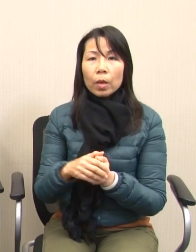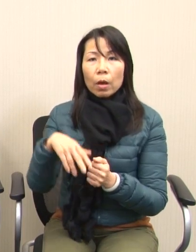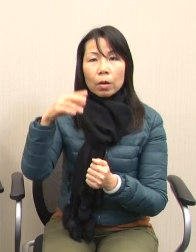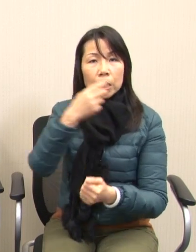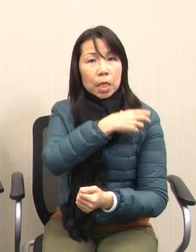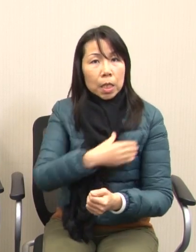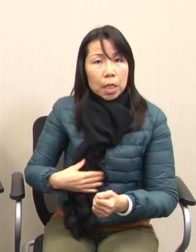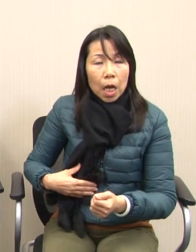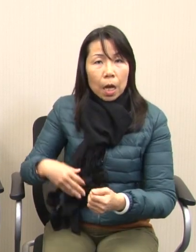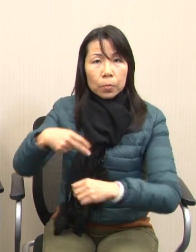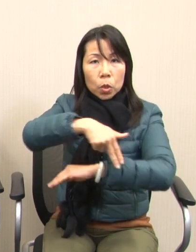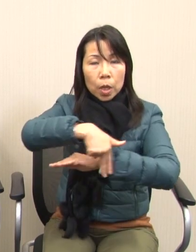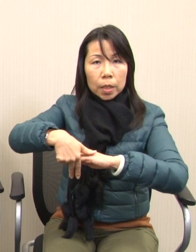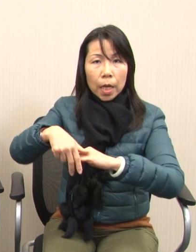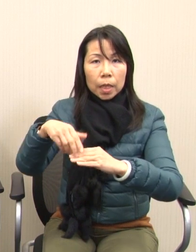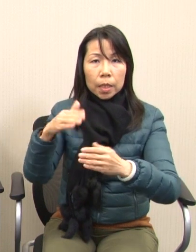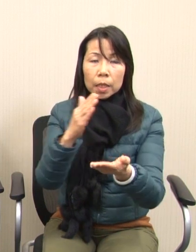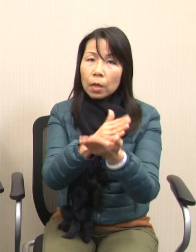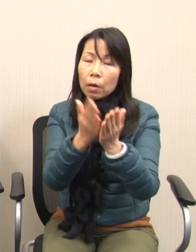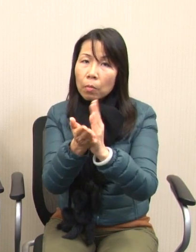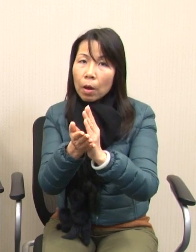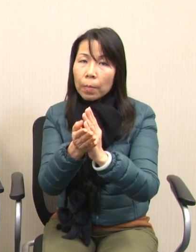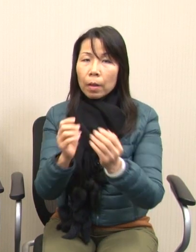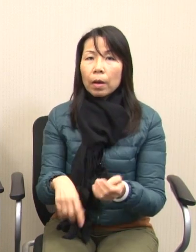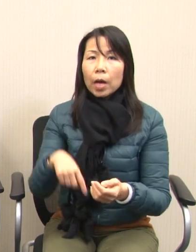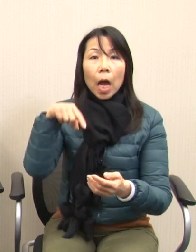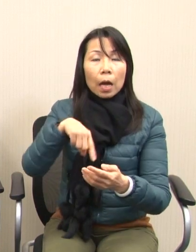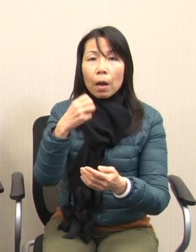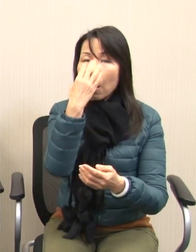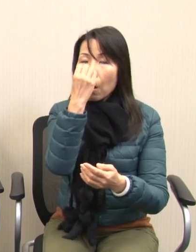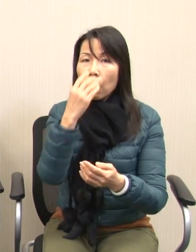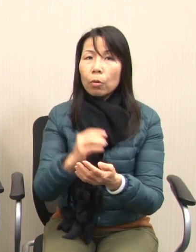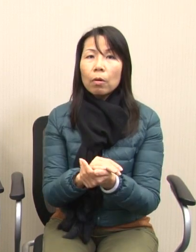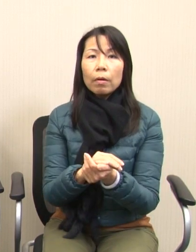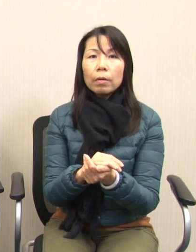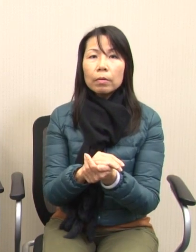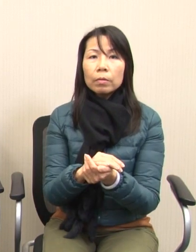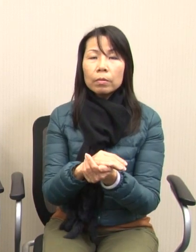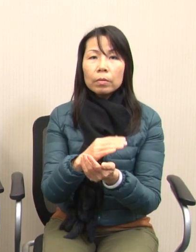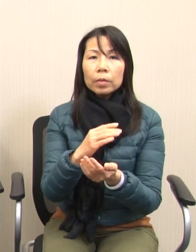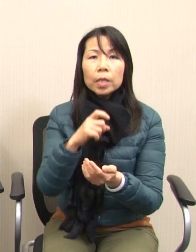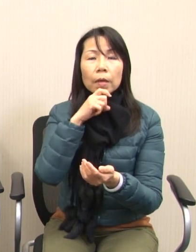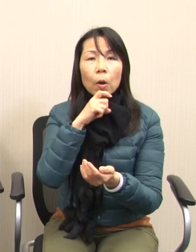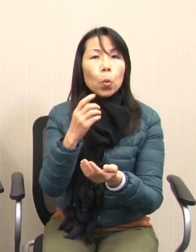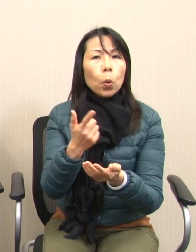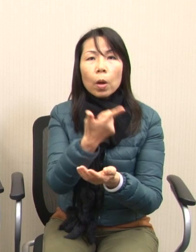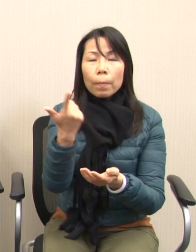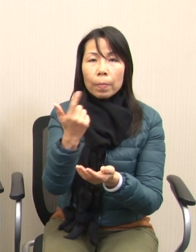港咁大個，我哋嘅社會生活咁豐富。政綱即係綿延千里得